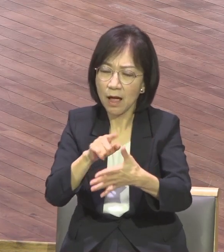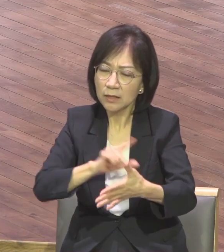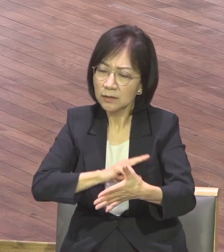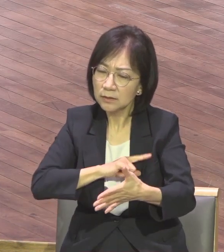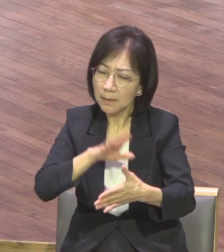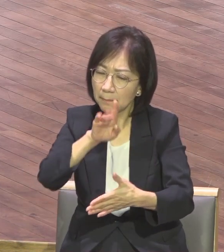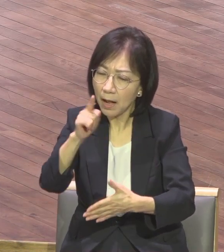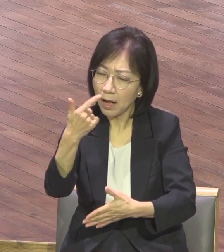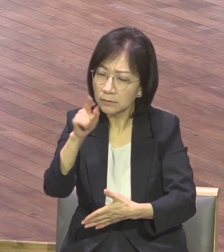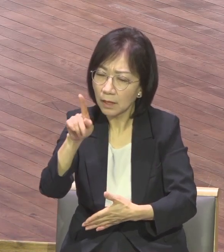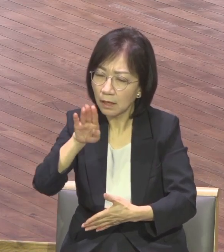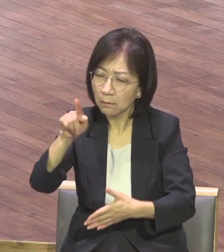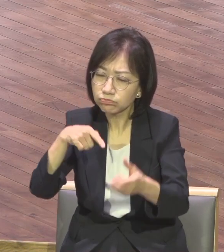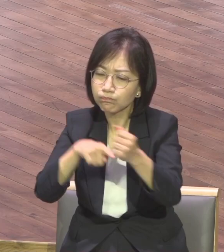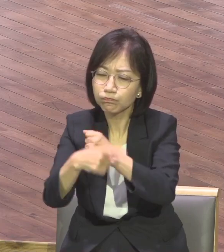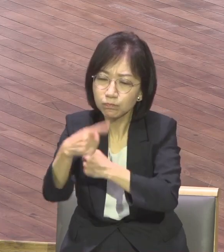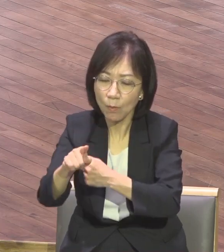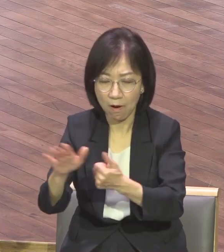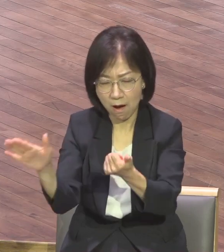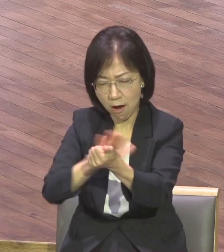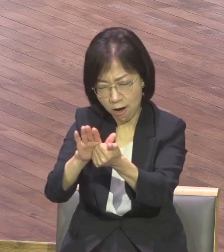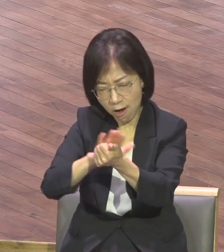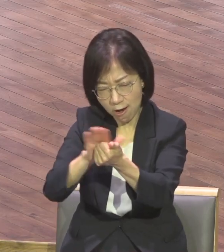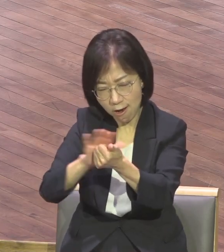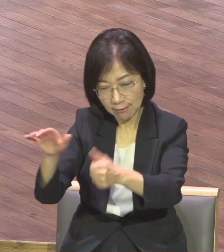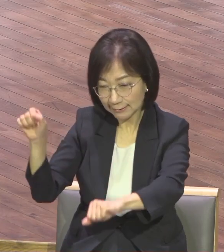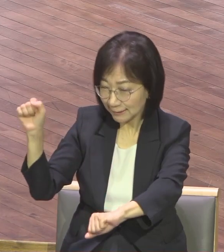위로의 대명사였어요. 위로자,